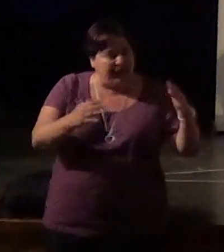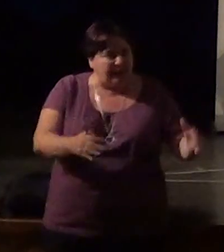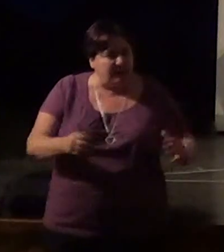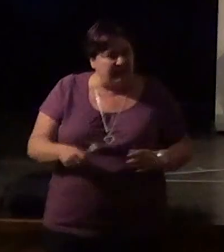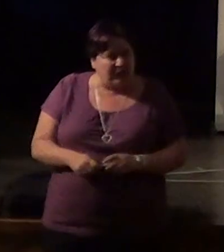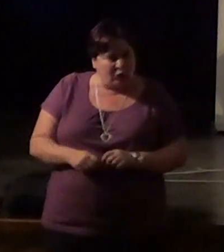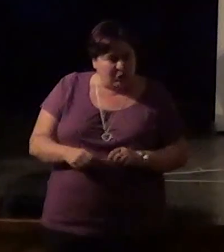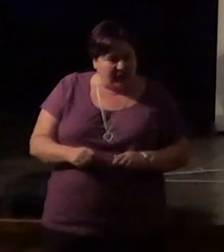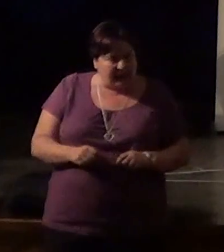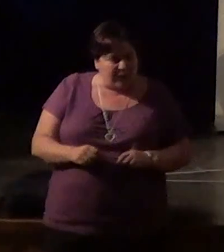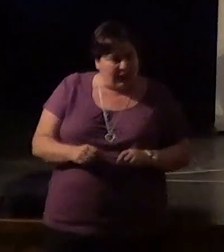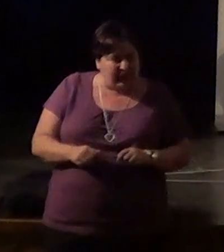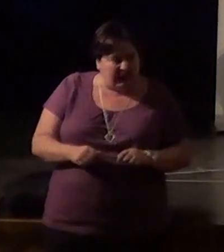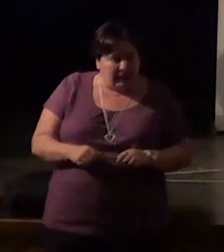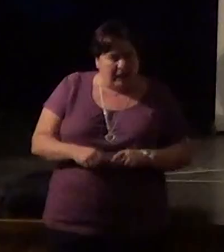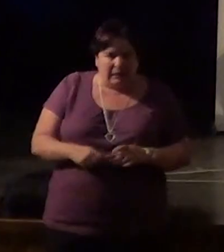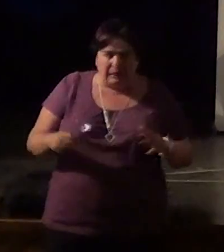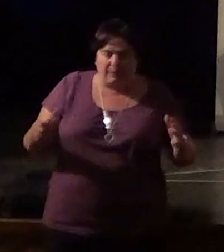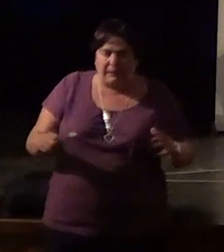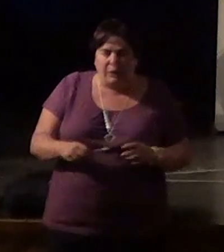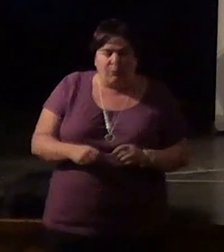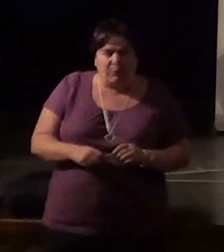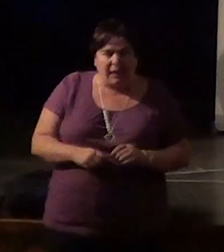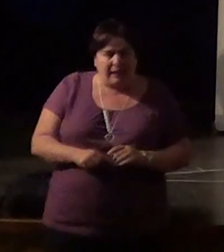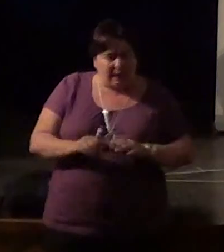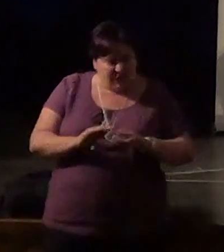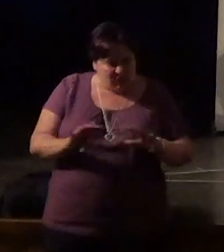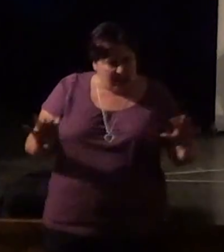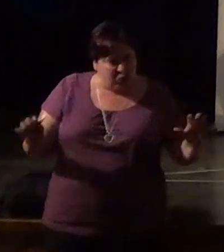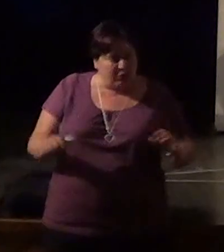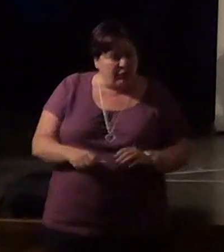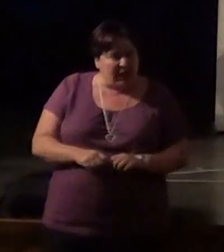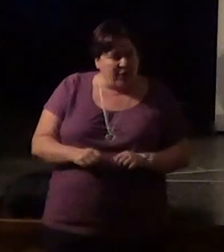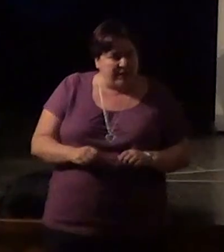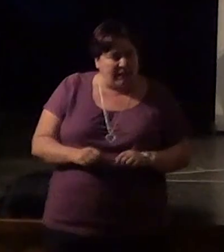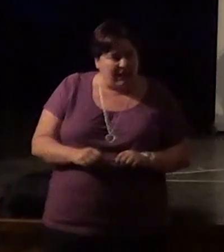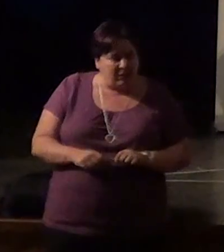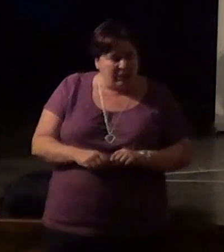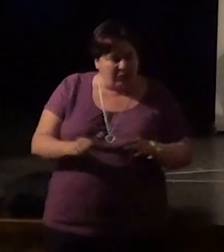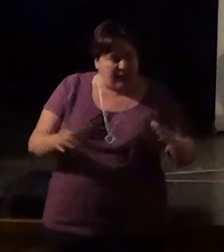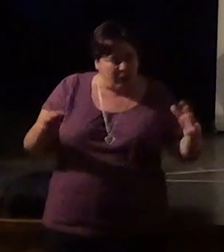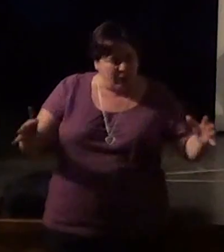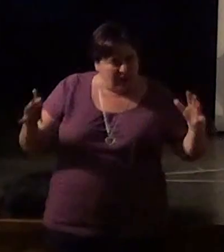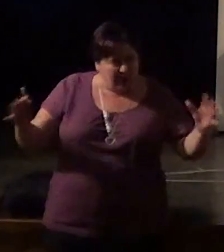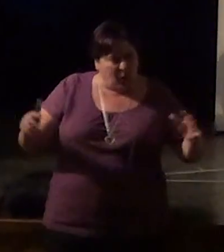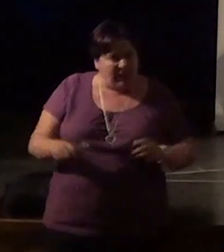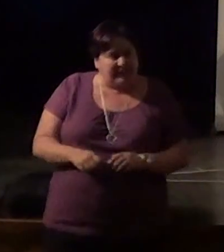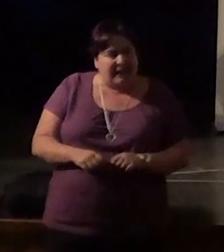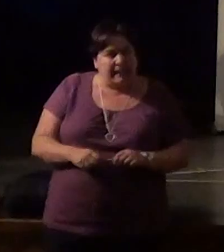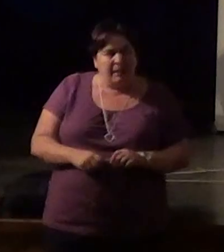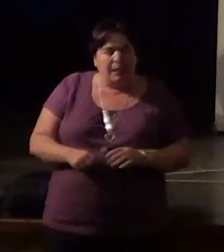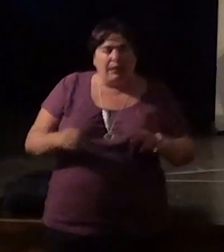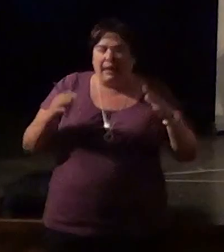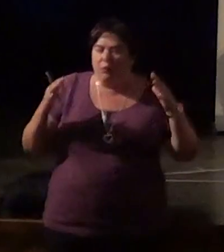cargando. Y esa es la realidad. Y no puede ser que hoy salga la candidata al Parlamento Europeo